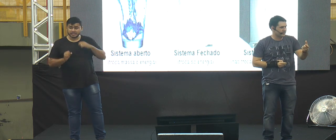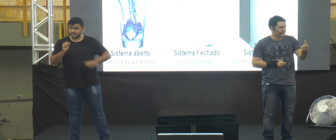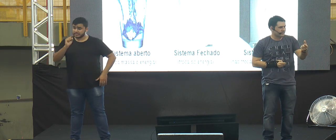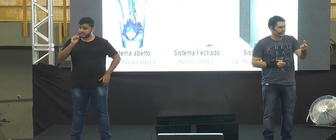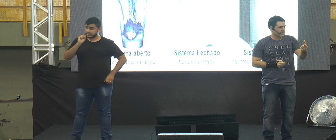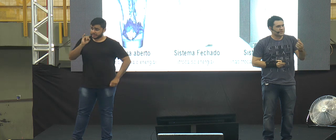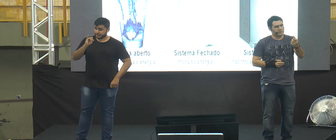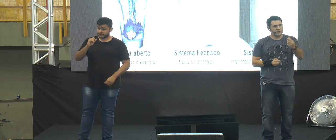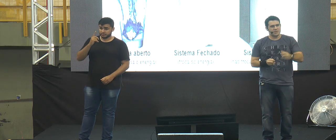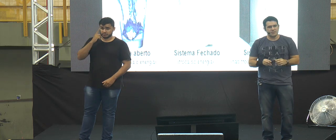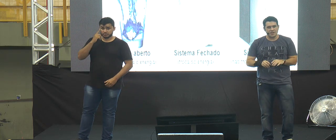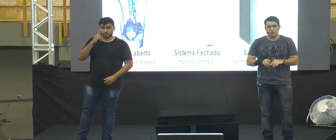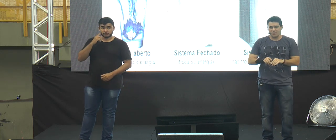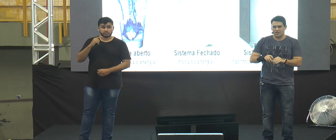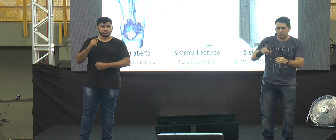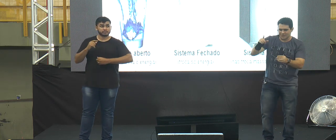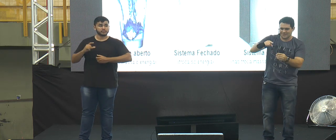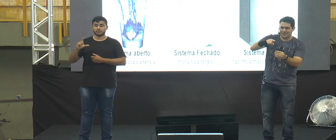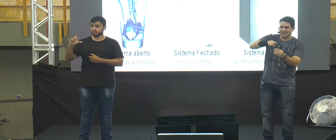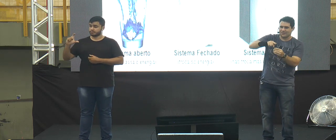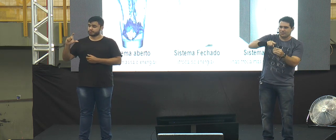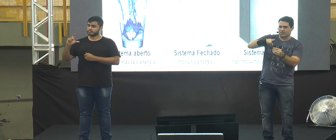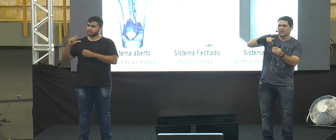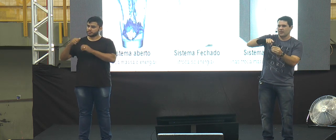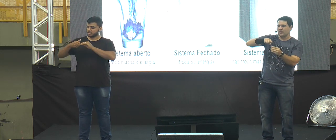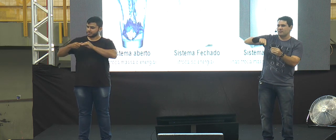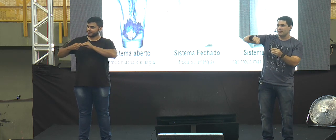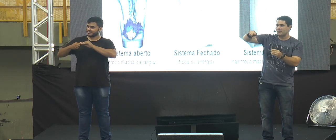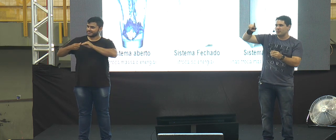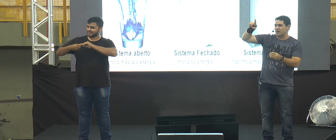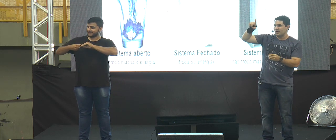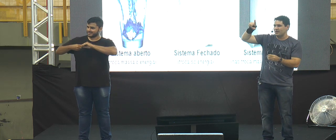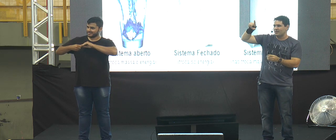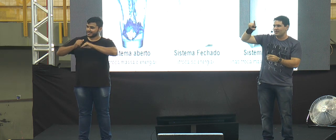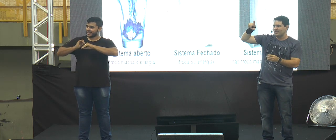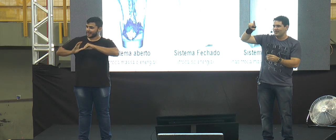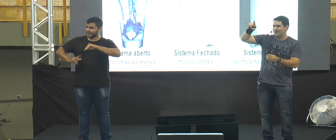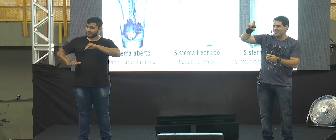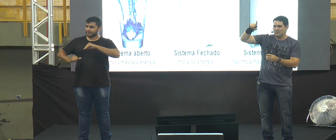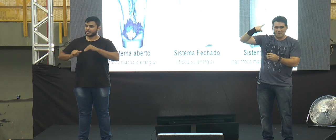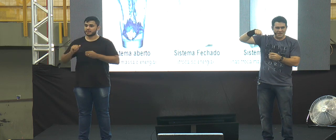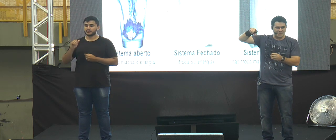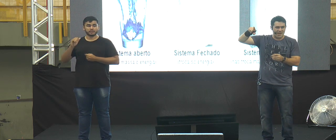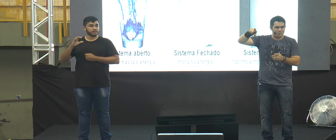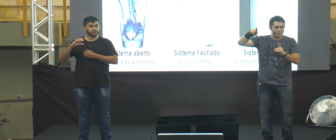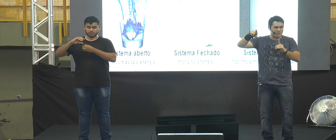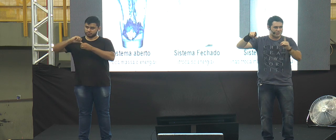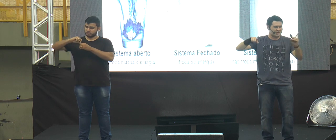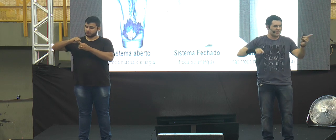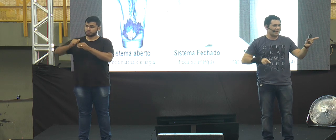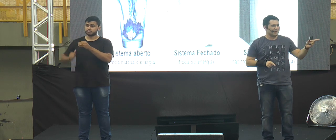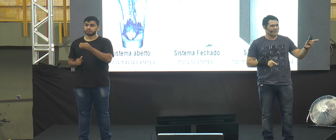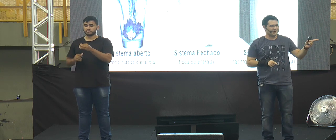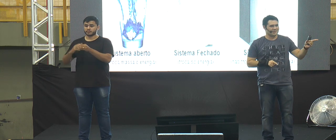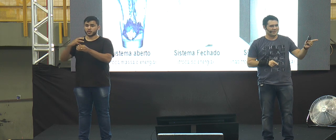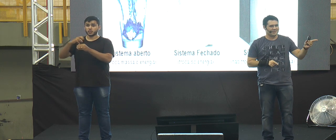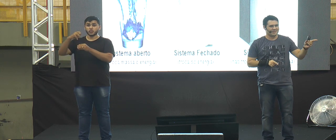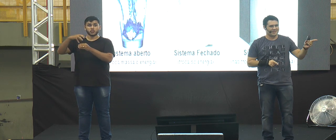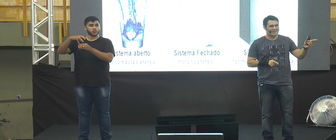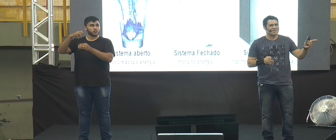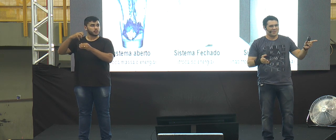acetona, se você deixar a sua acetona sem a tampa, ela vai evaporar? Mais rápido ou mais lento que a